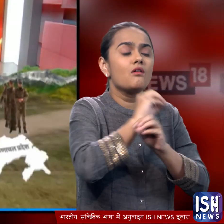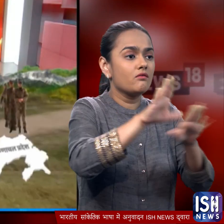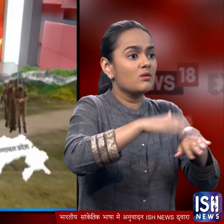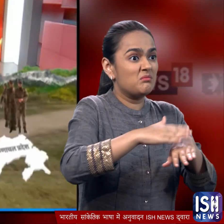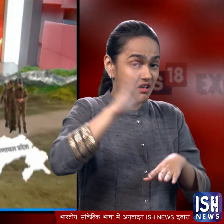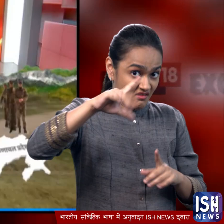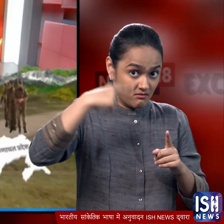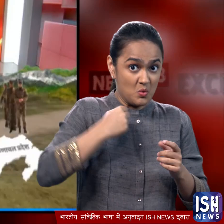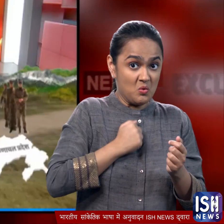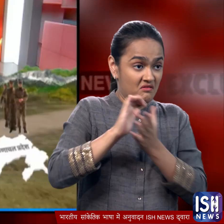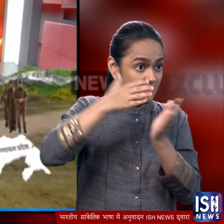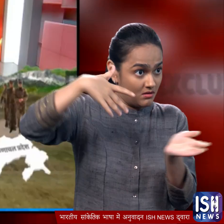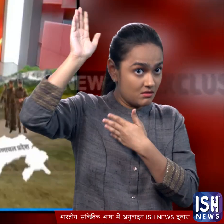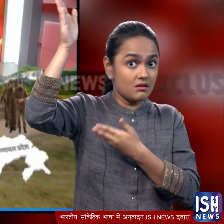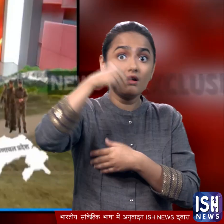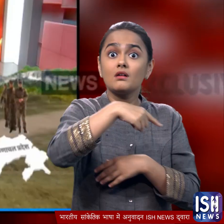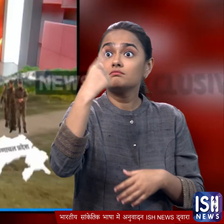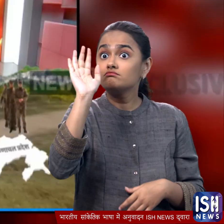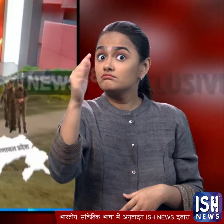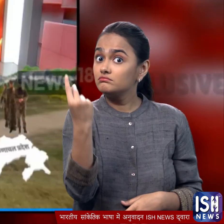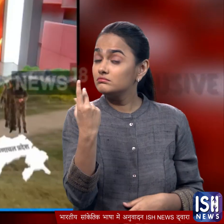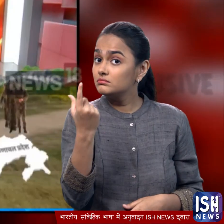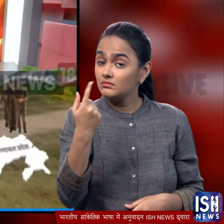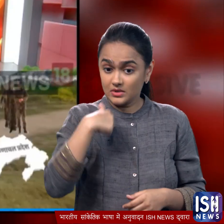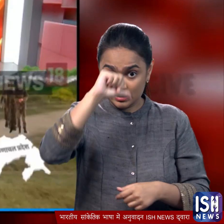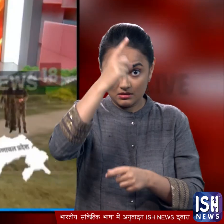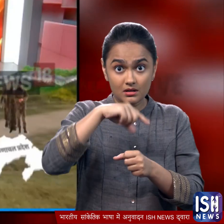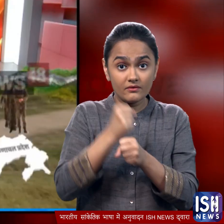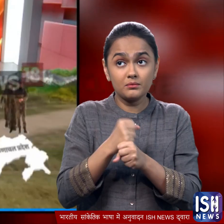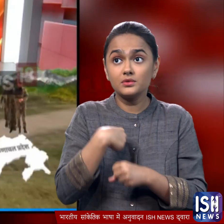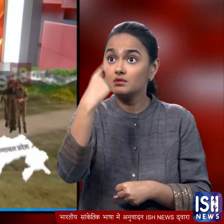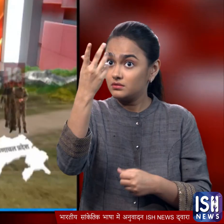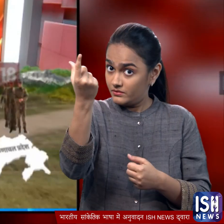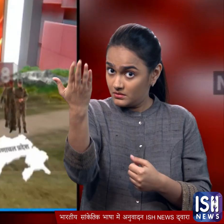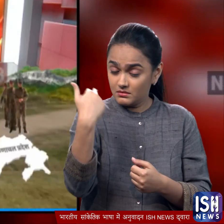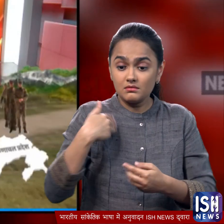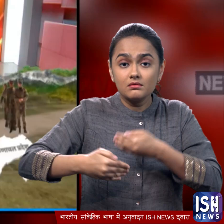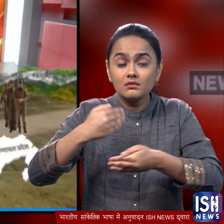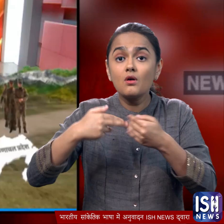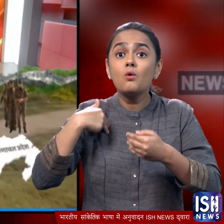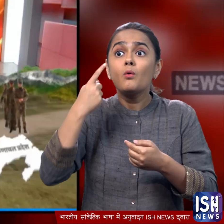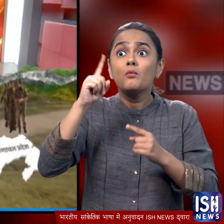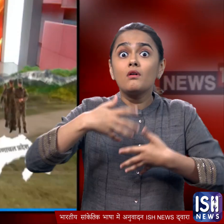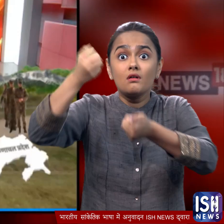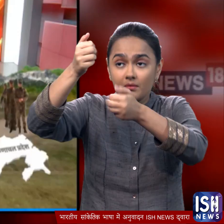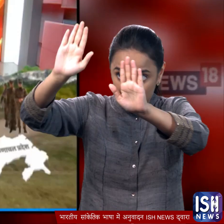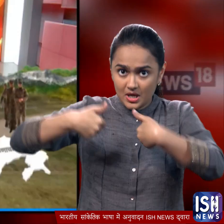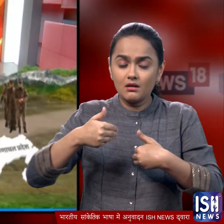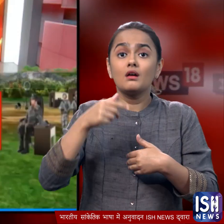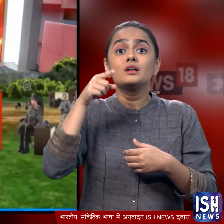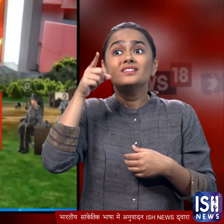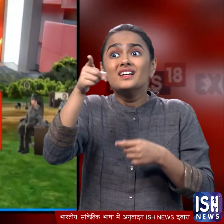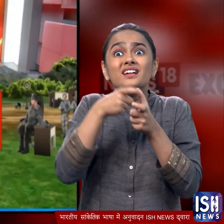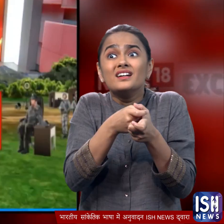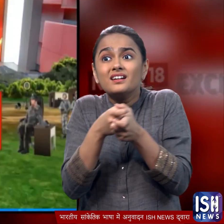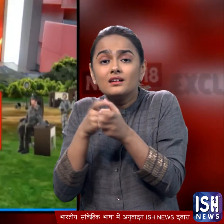इसलिए बीजेपी सांसद ने अगवा लड़के को जल्द छुड़ाने के लिए भारत सरकार से तुरंत कार्रवाई करने की अपील की थी। वहीं सेना के